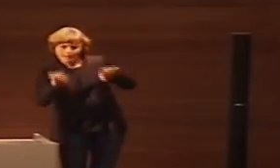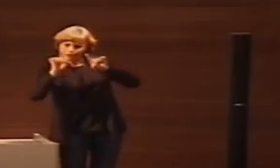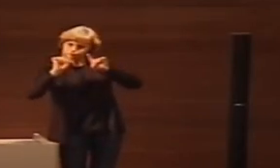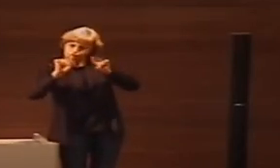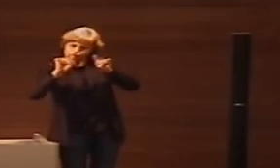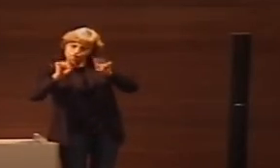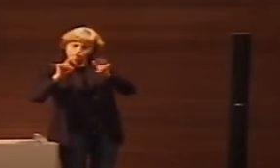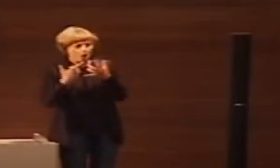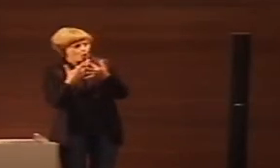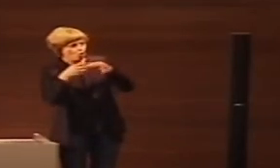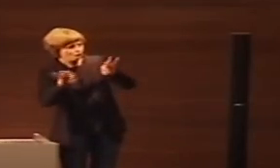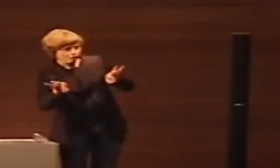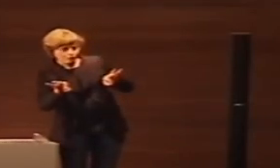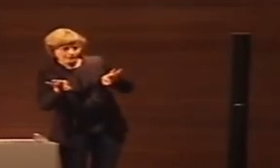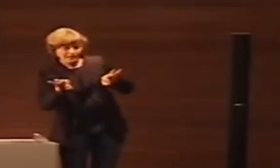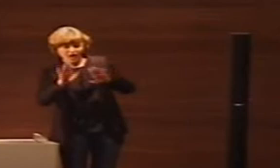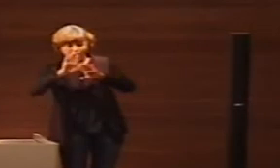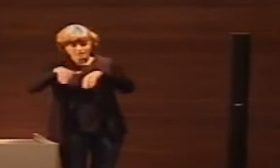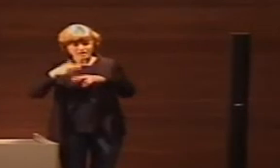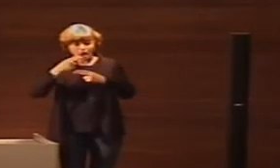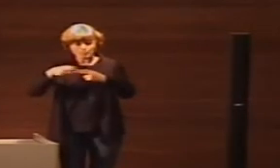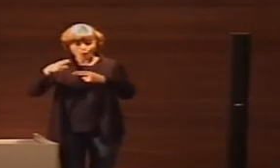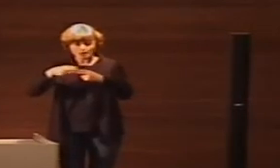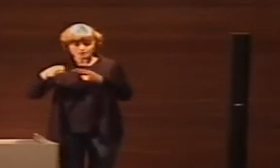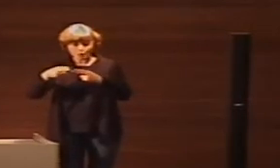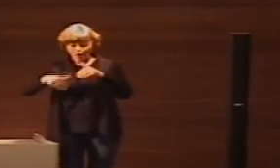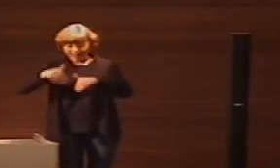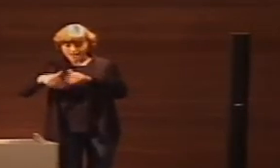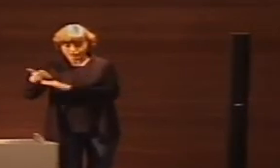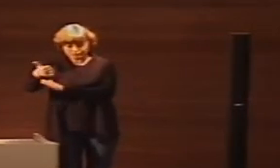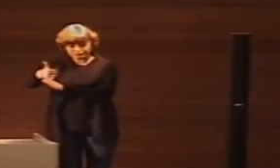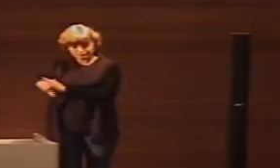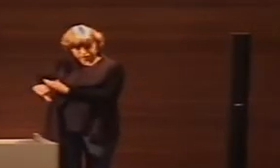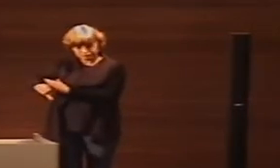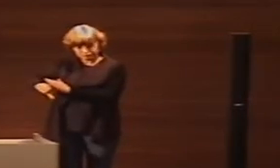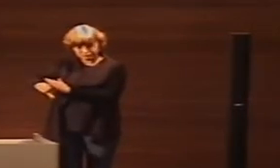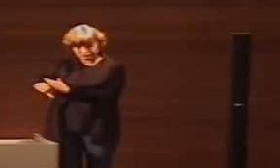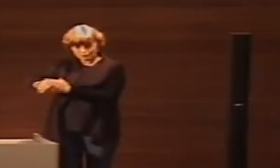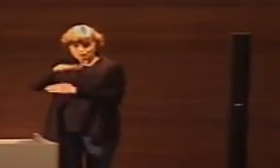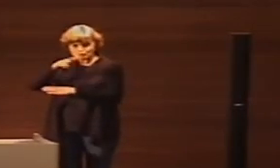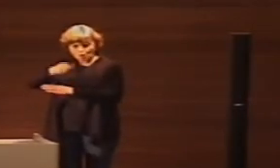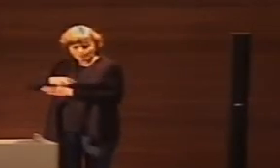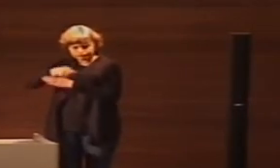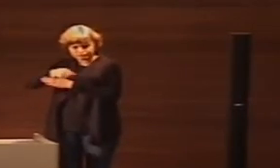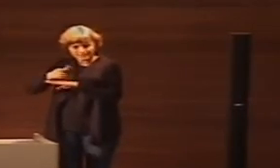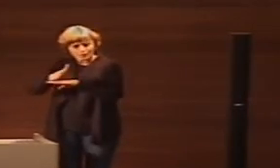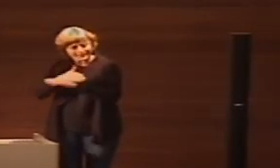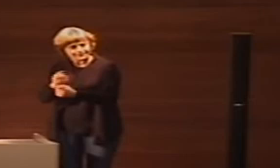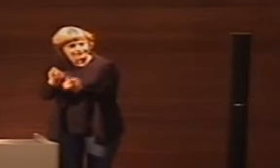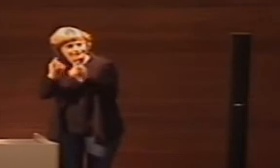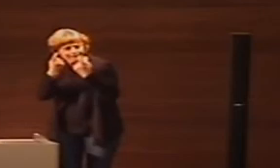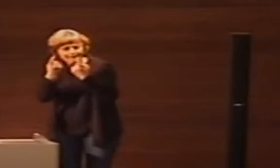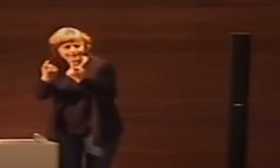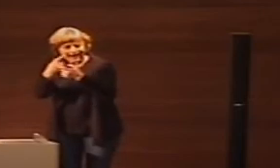hace es perder las elecciones, que es lo que pasó en la última legislatura. Una parte muy importante del cambio de gobierno en las